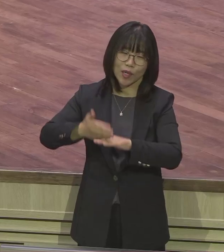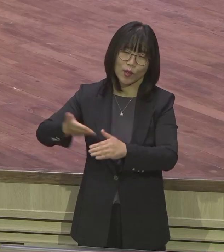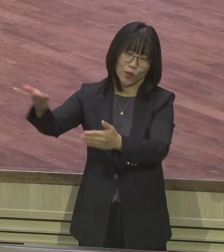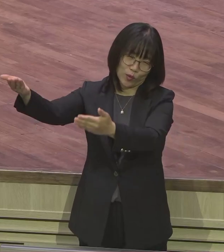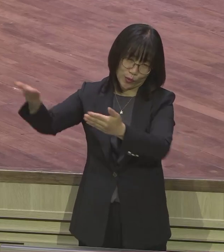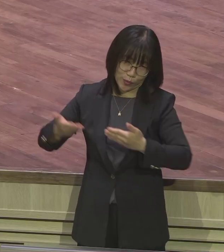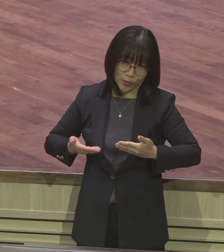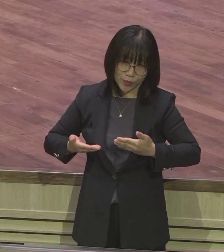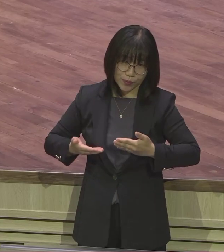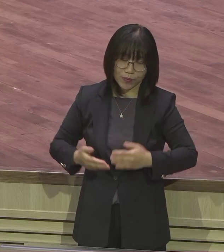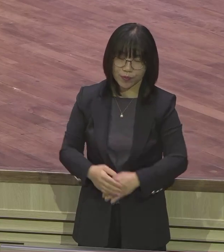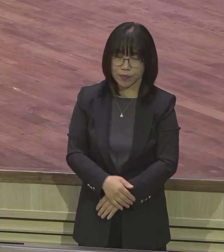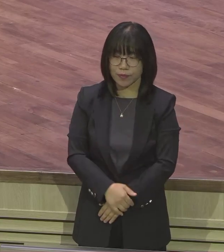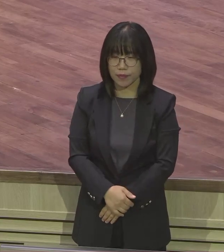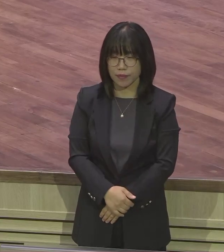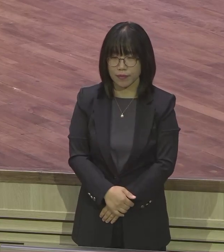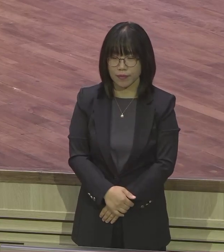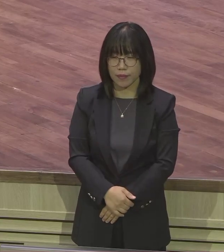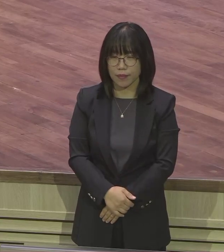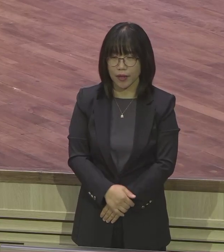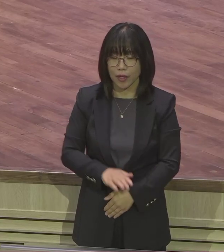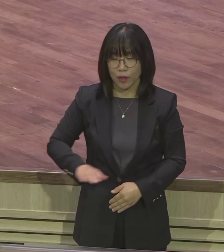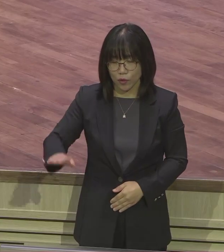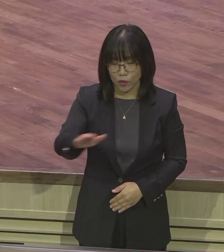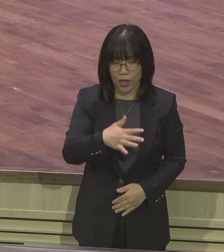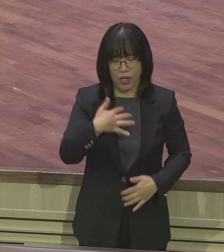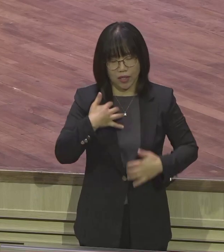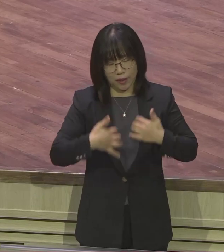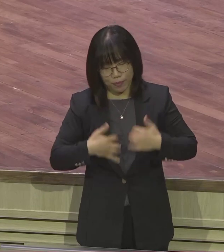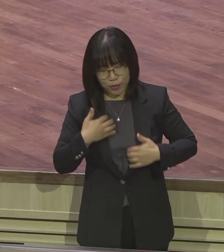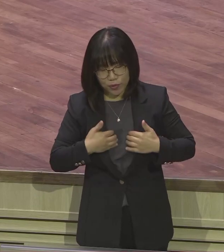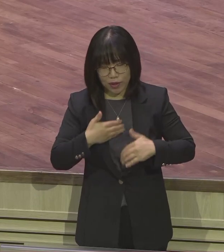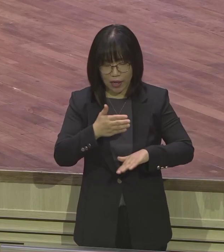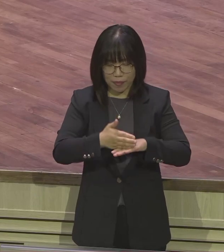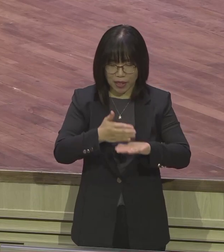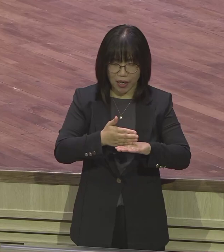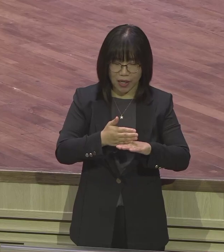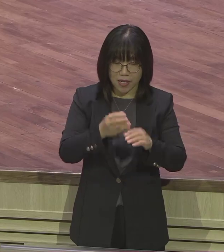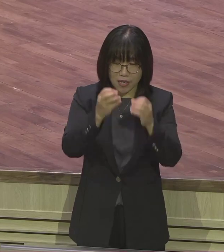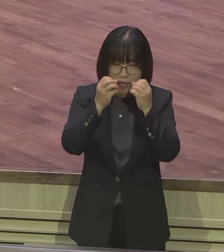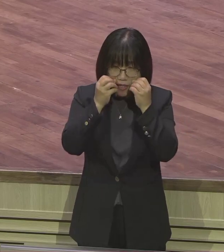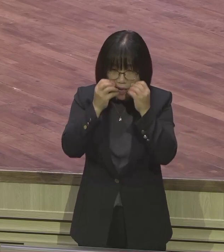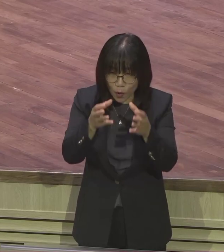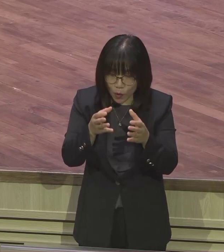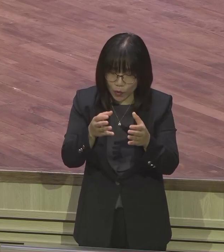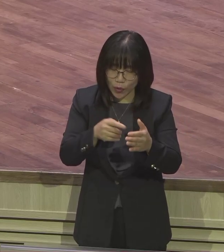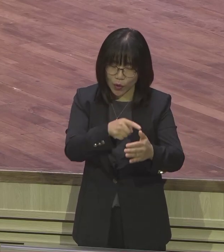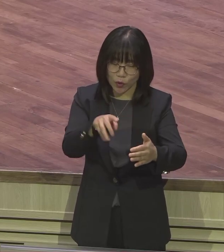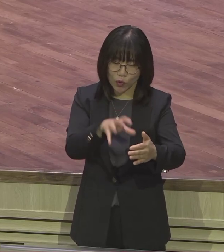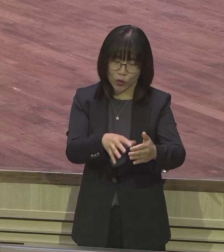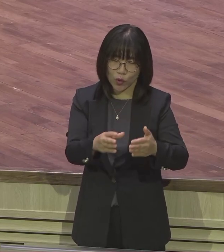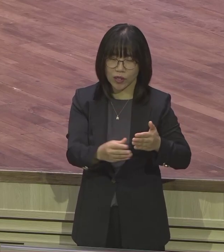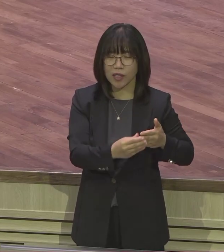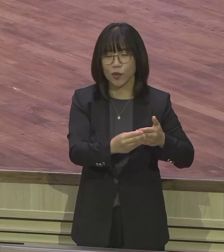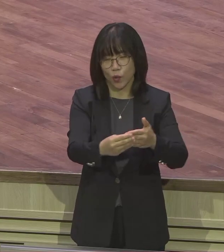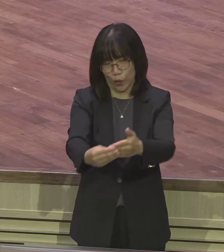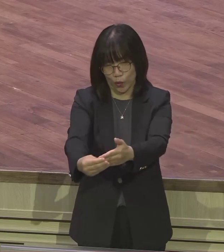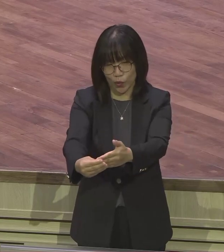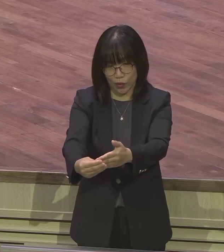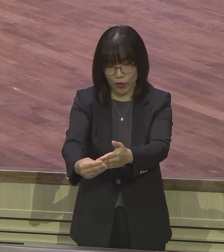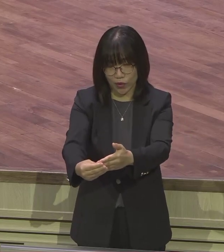그렇게 속으로 인도하시고 새로운 시작과 실천을 하게 만드는